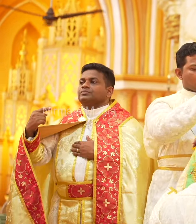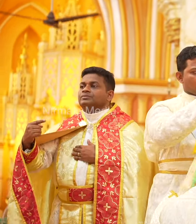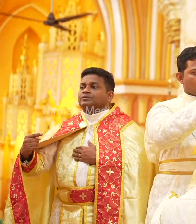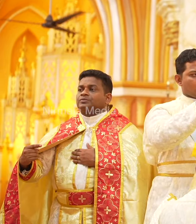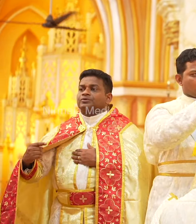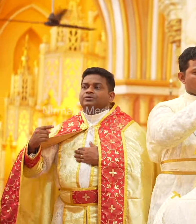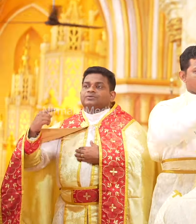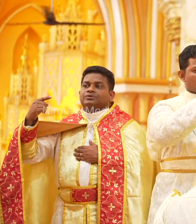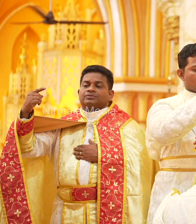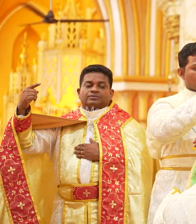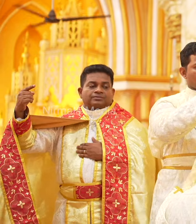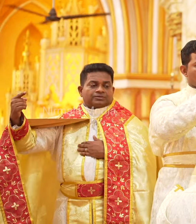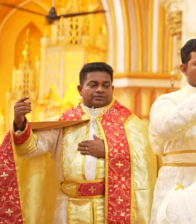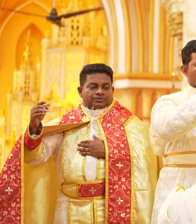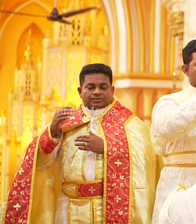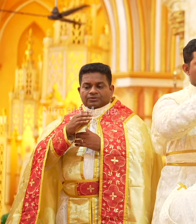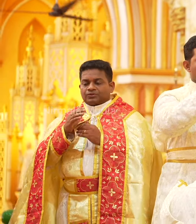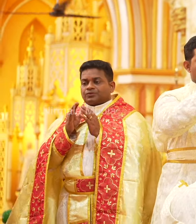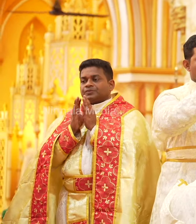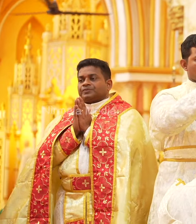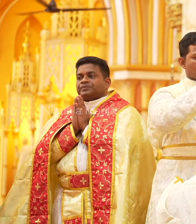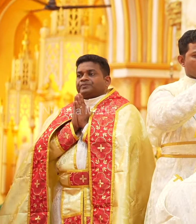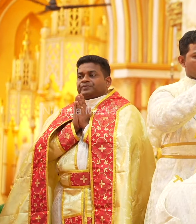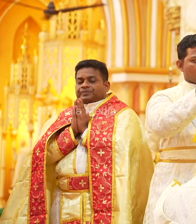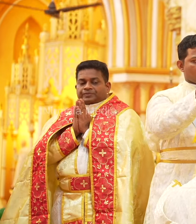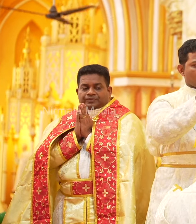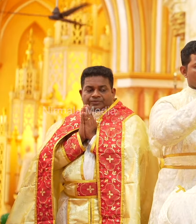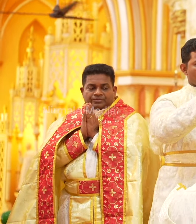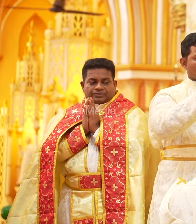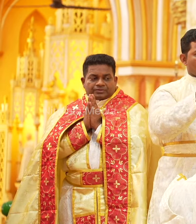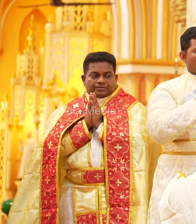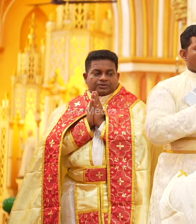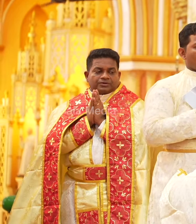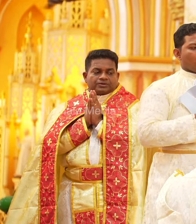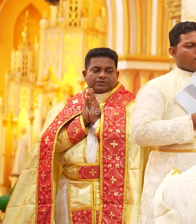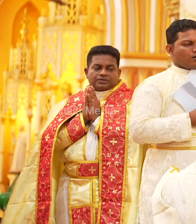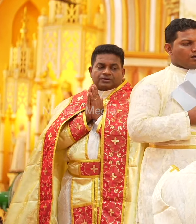ഇപ്പോഴും എപ്പോഴും എന്നേക്കും.